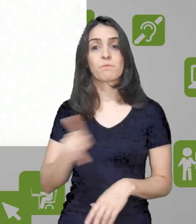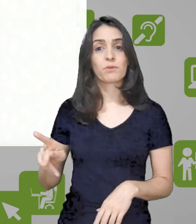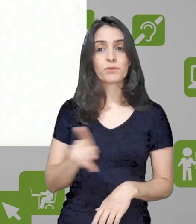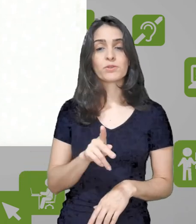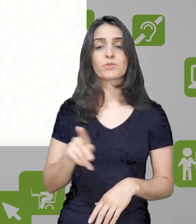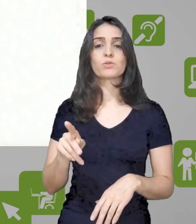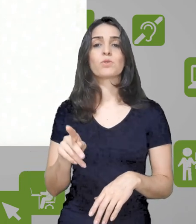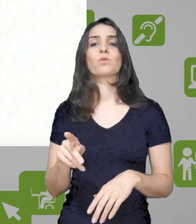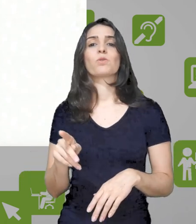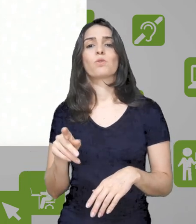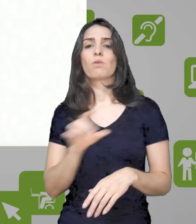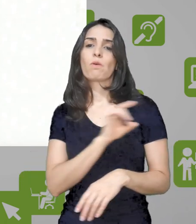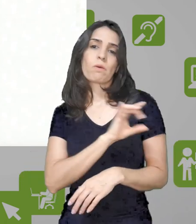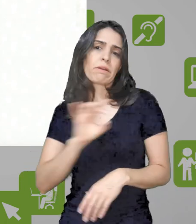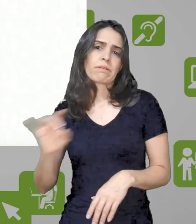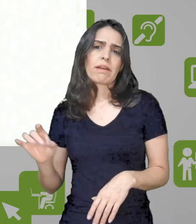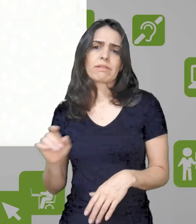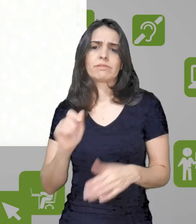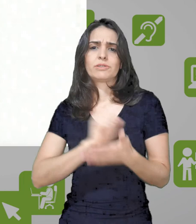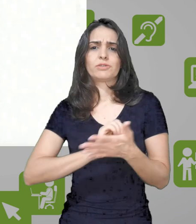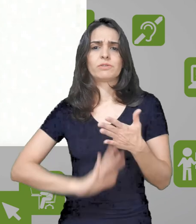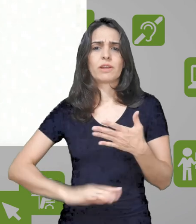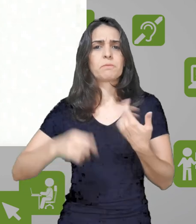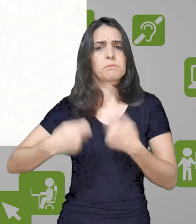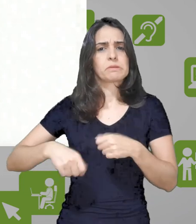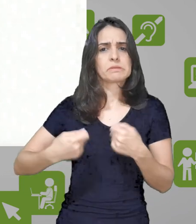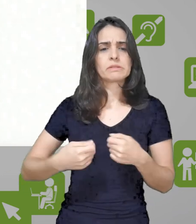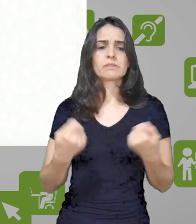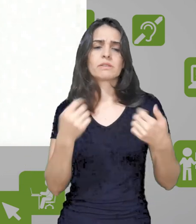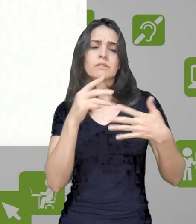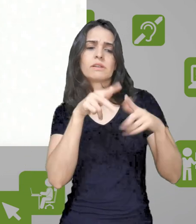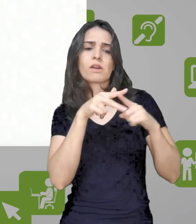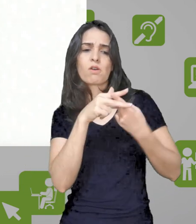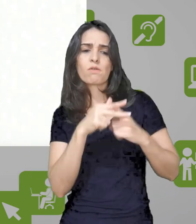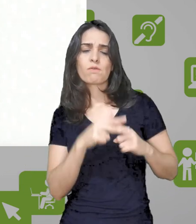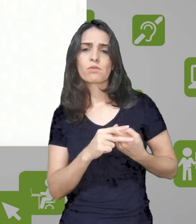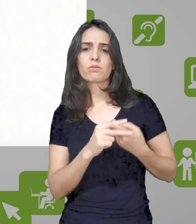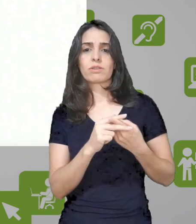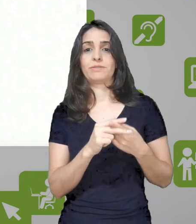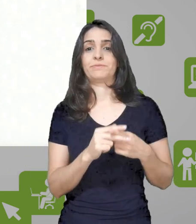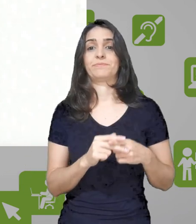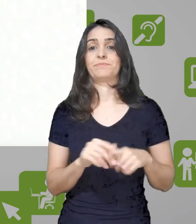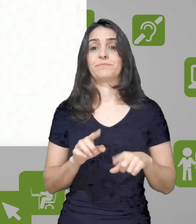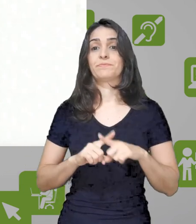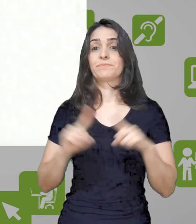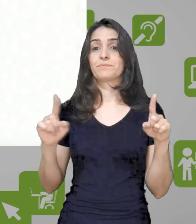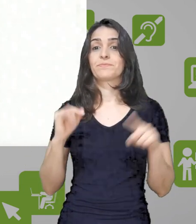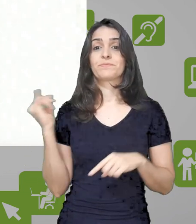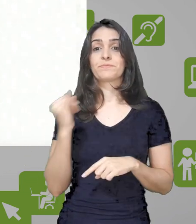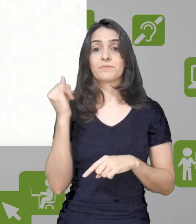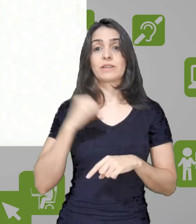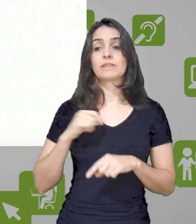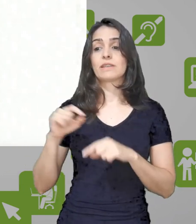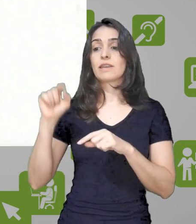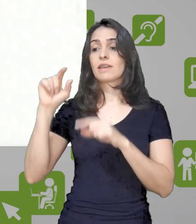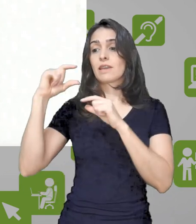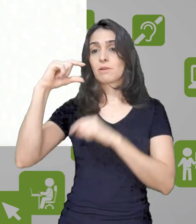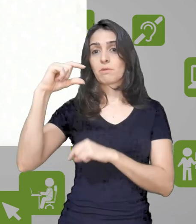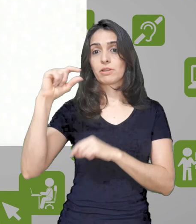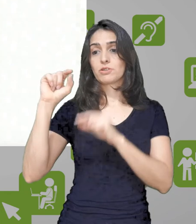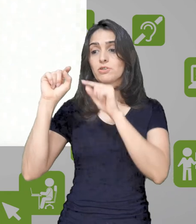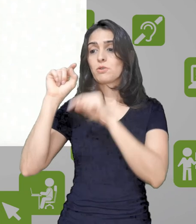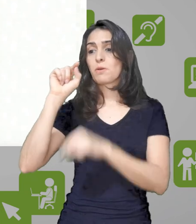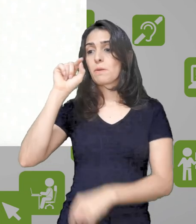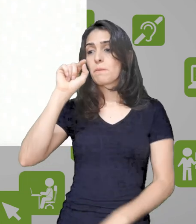atividade, independente se ele já foi avaliado ou não. Então, essa, nesse caso aqui da tarefa, é a opção mais